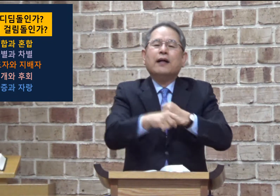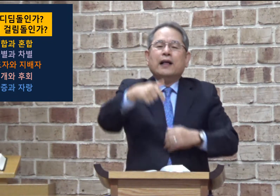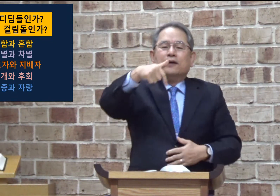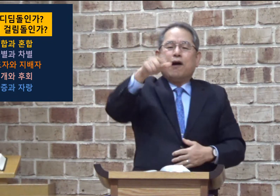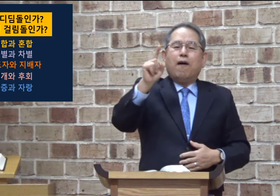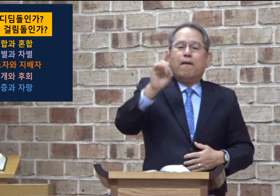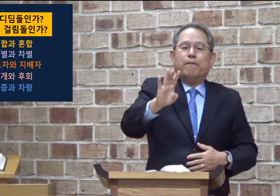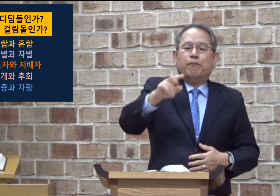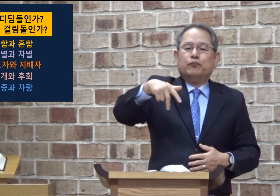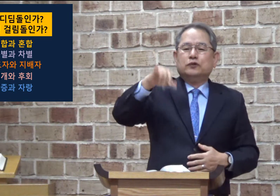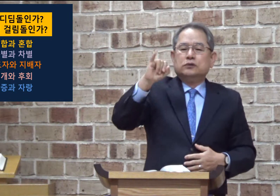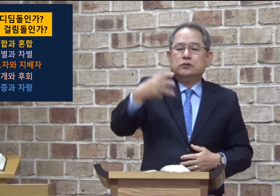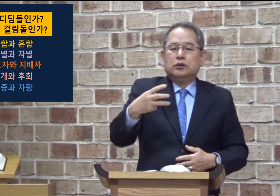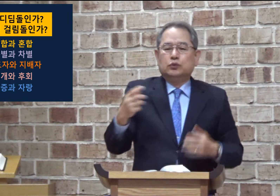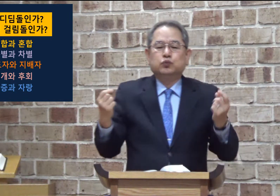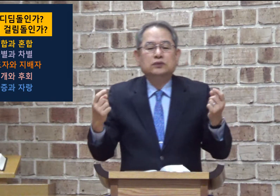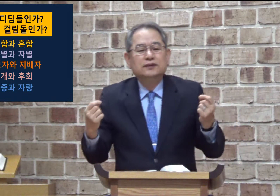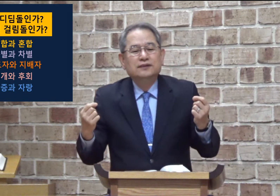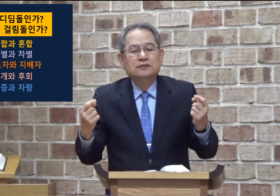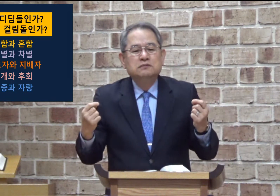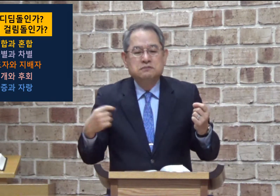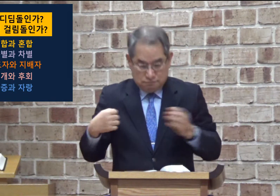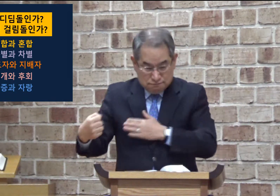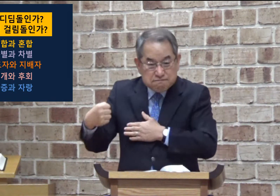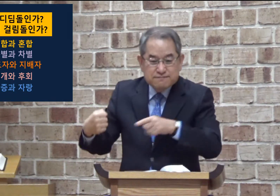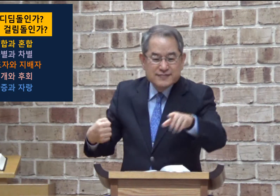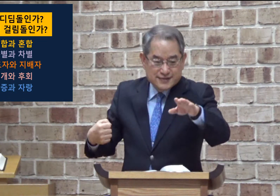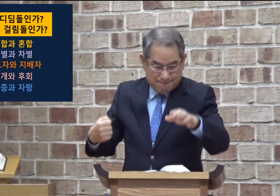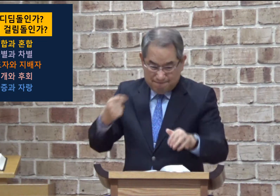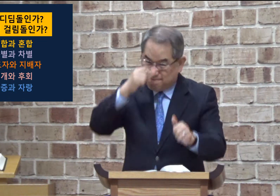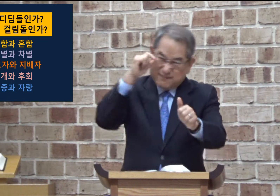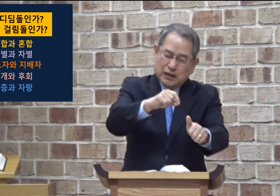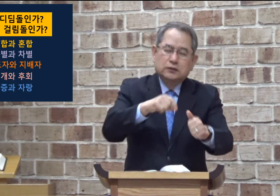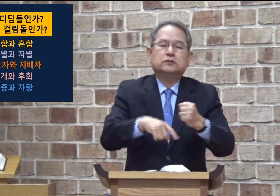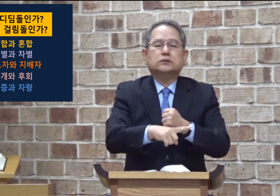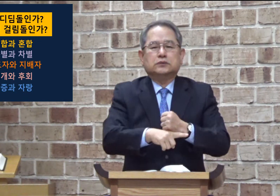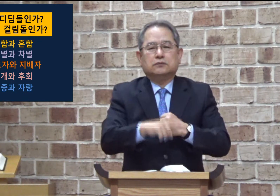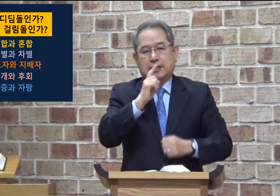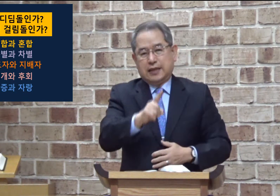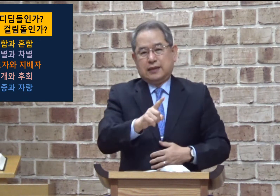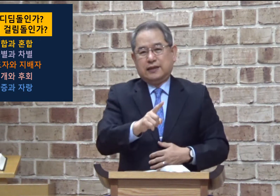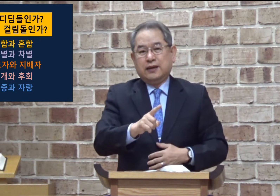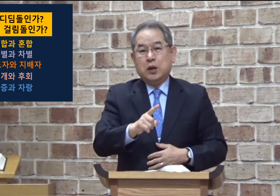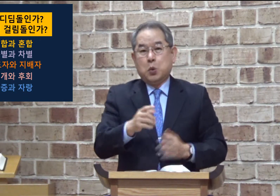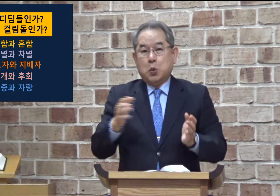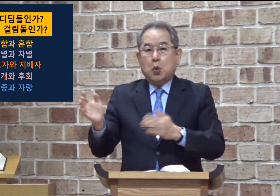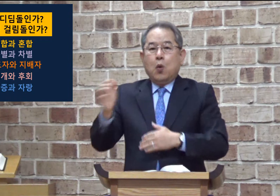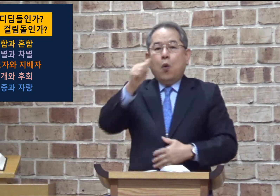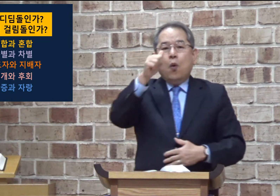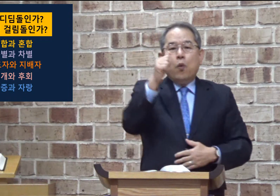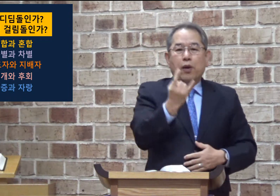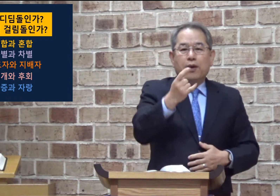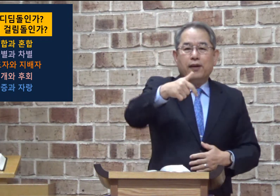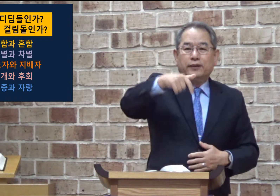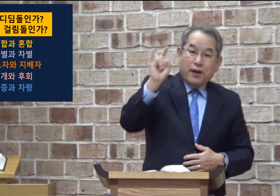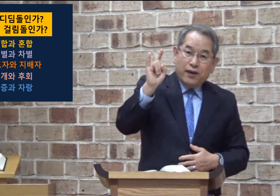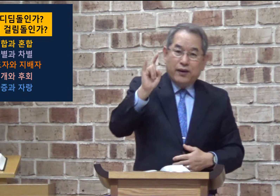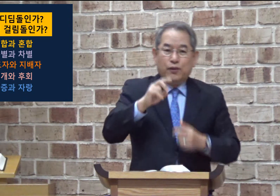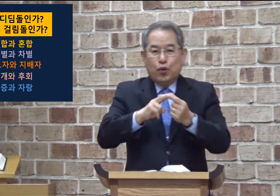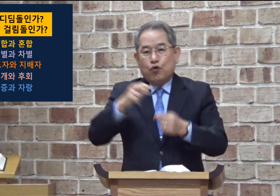회개와 후회도 완전히 다릅니다. 회개는 내가 실수를 범했을 때